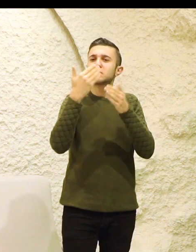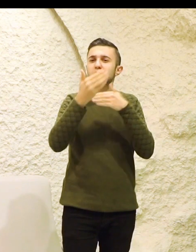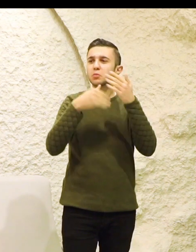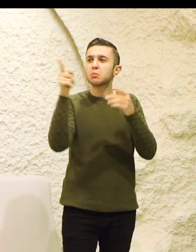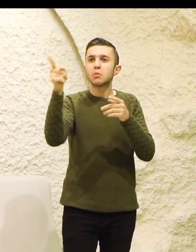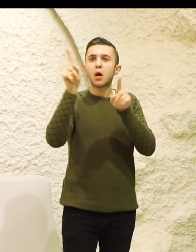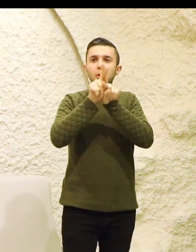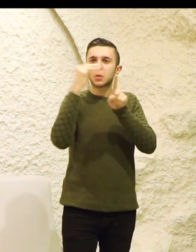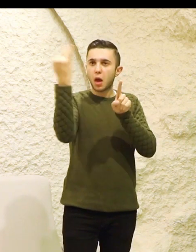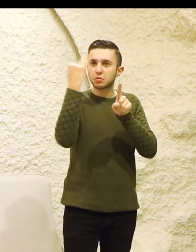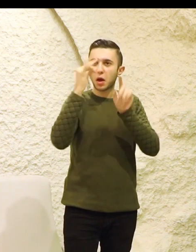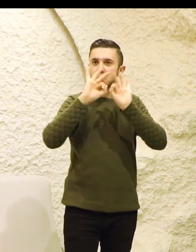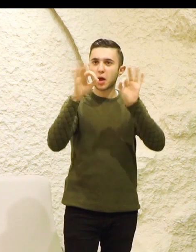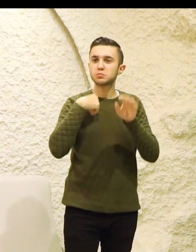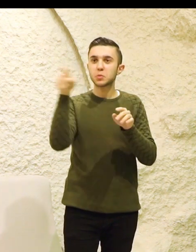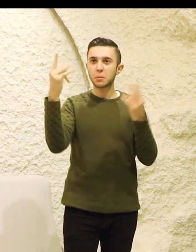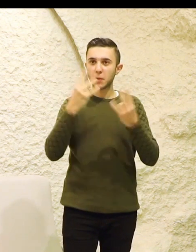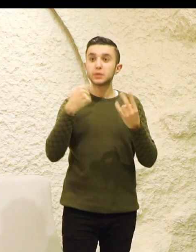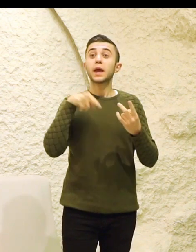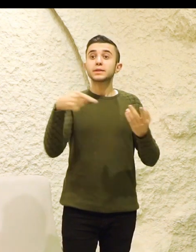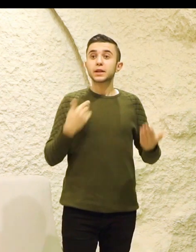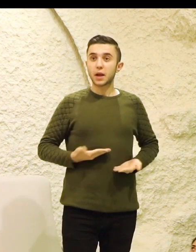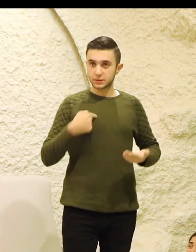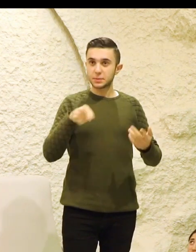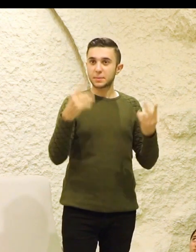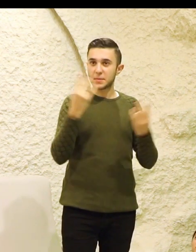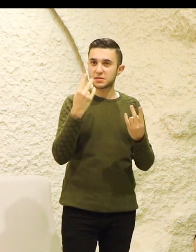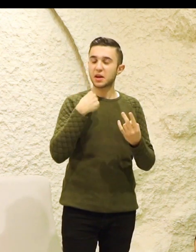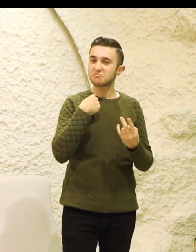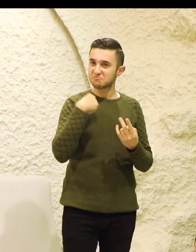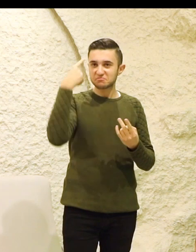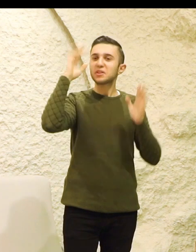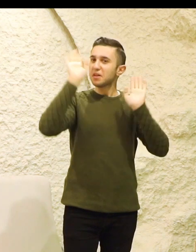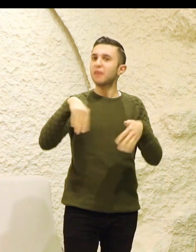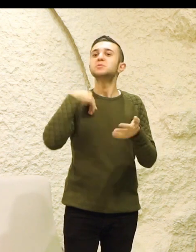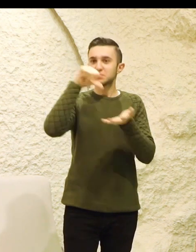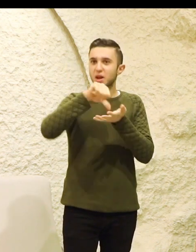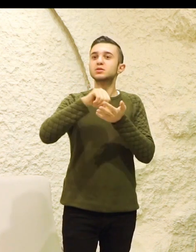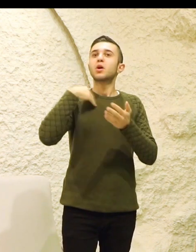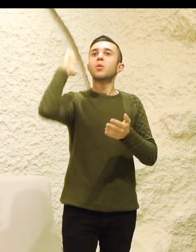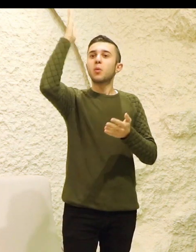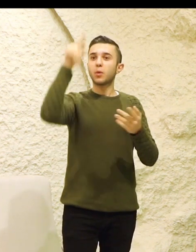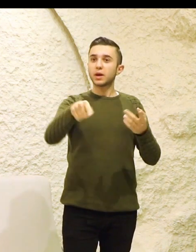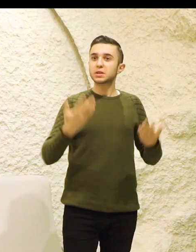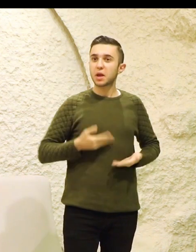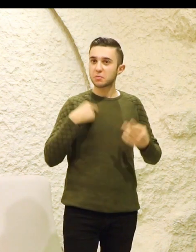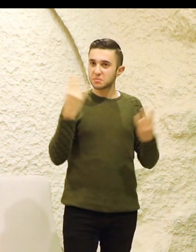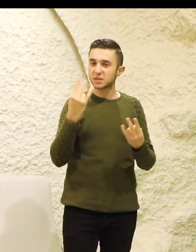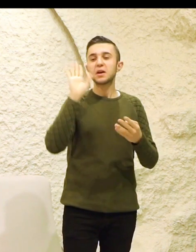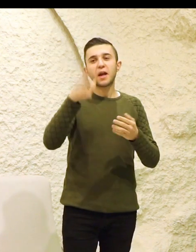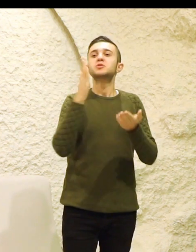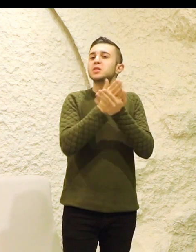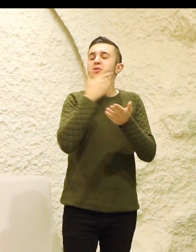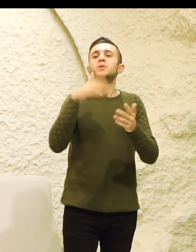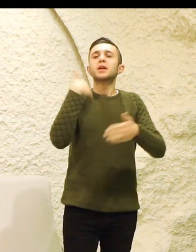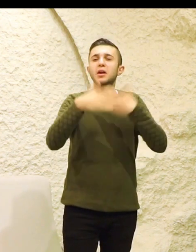տվեցին գիտելիքներ, ու աստիճանաբար այդ ամենը հետաքրքրություն ձեռք բերեց։ Ես հասկացա իմ կյանքի հետաքրքրությունների